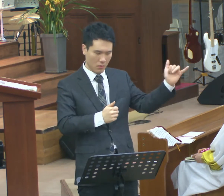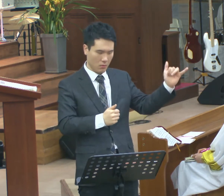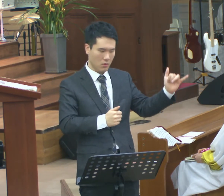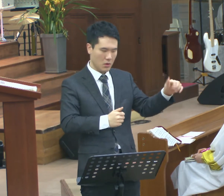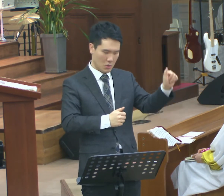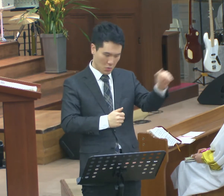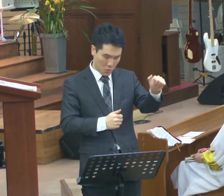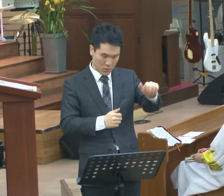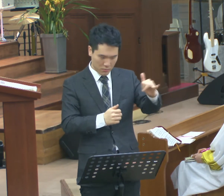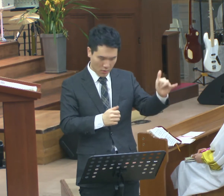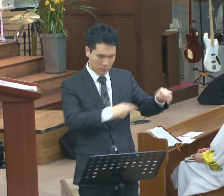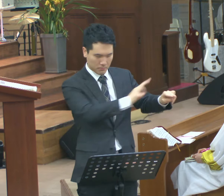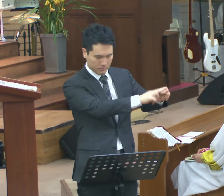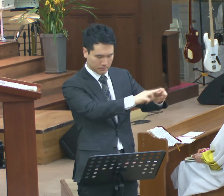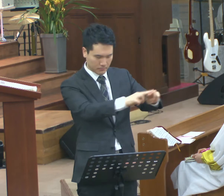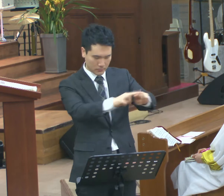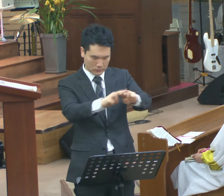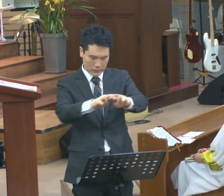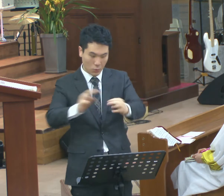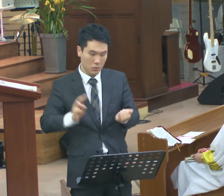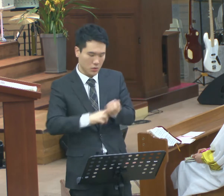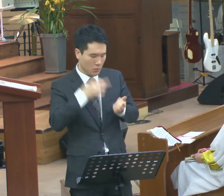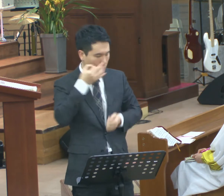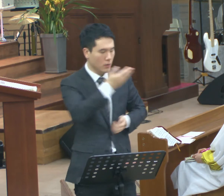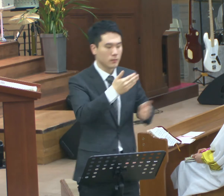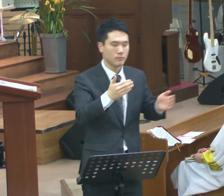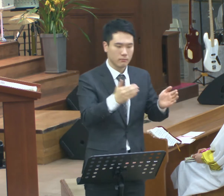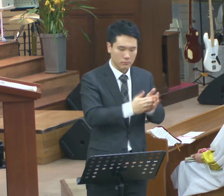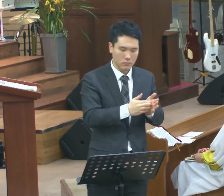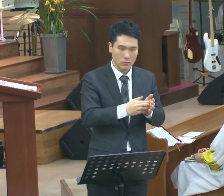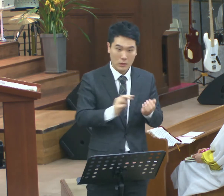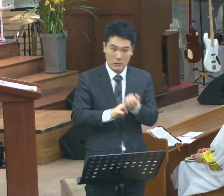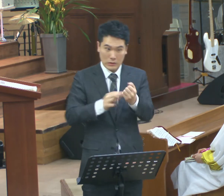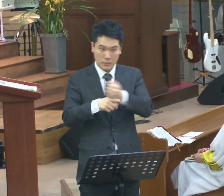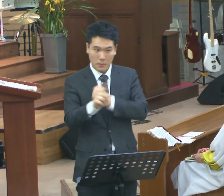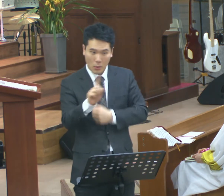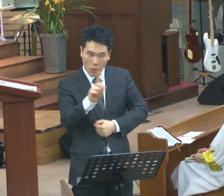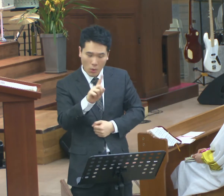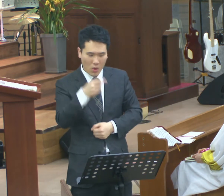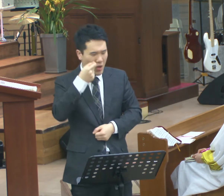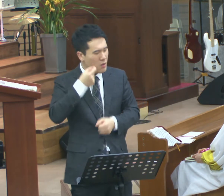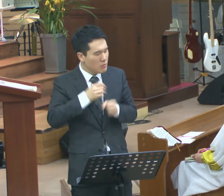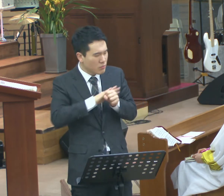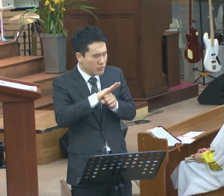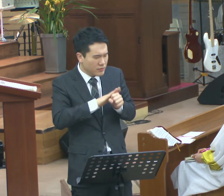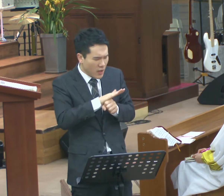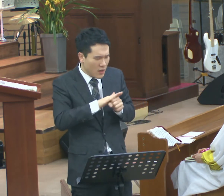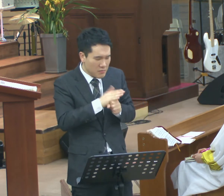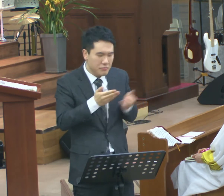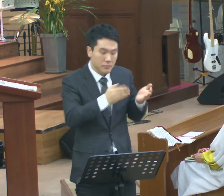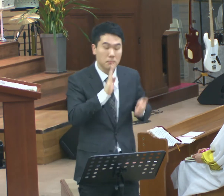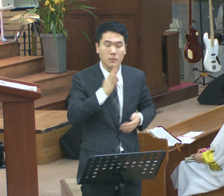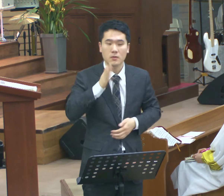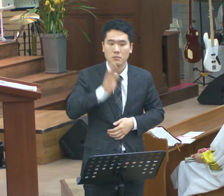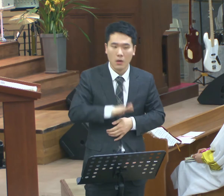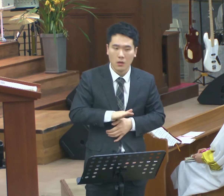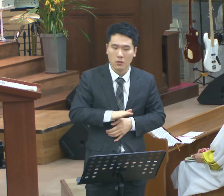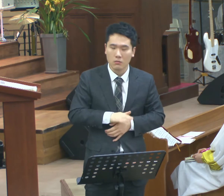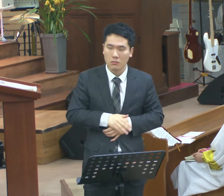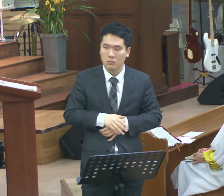주셨어요. 그 기적의 의미는 불쌍해서도 베풀어 주신 것이지만 한편으로는